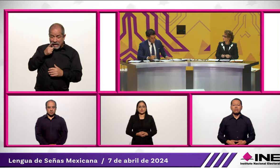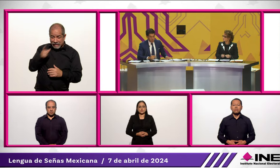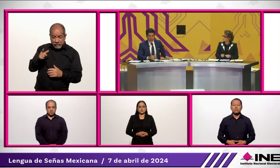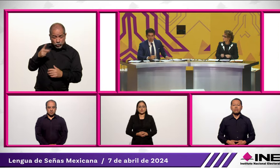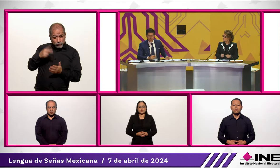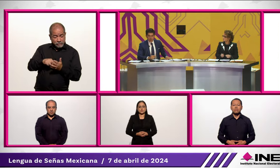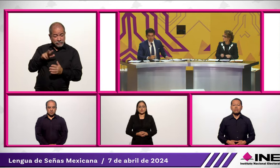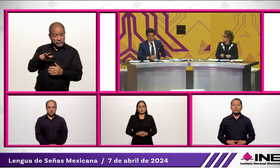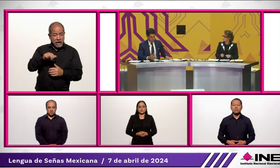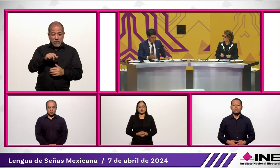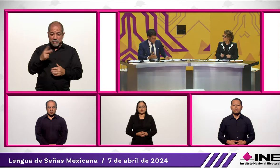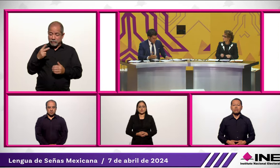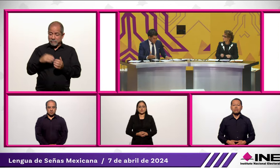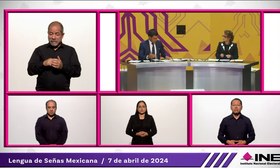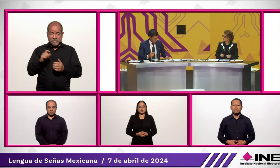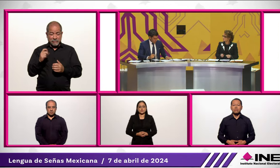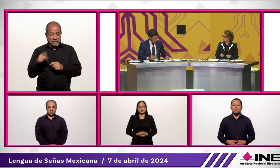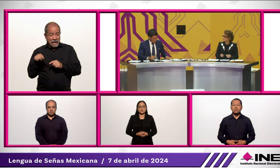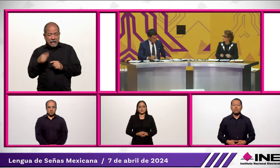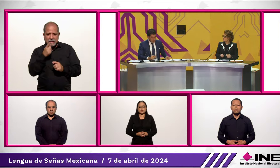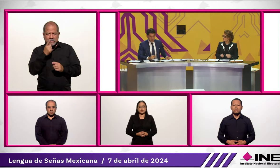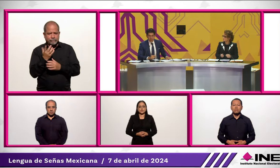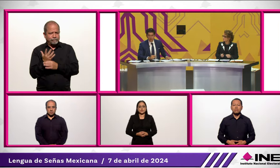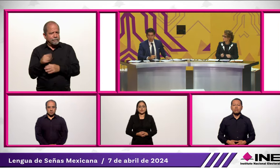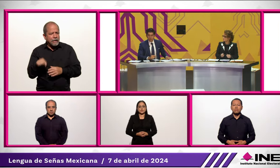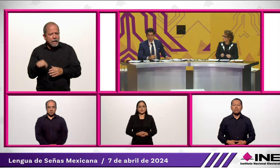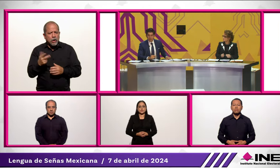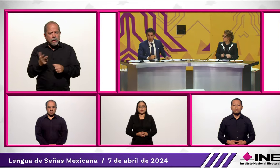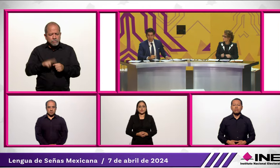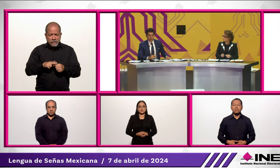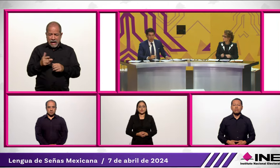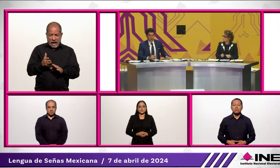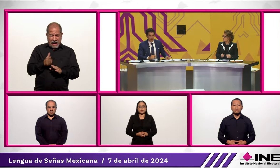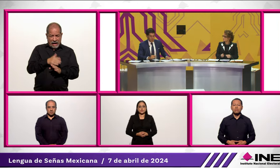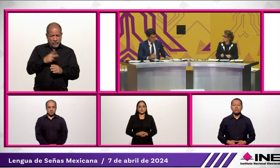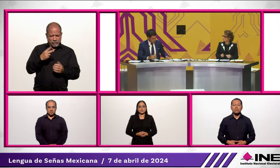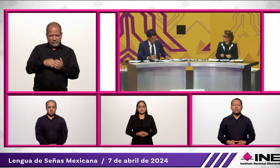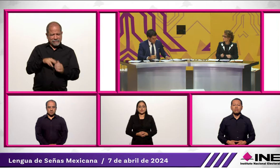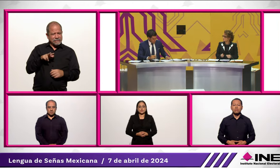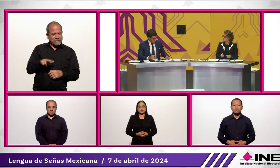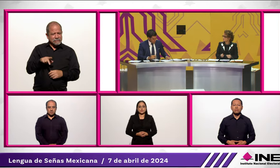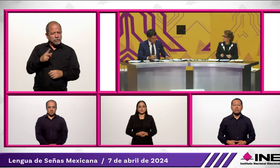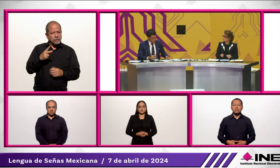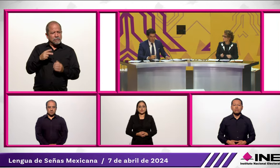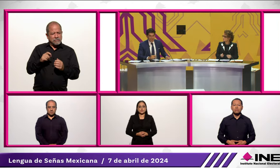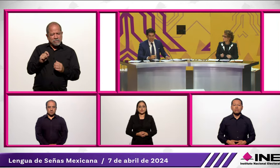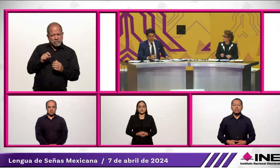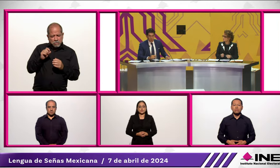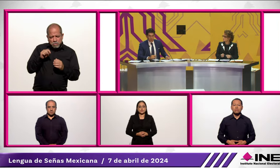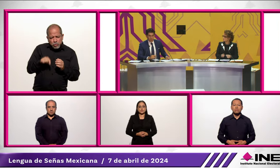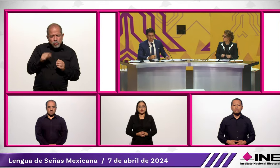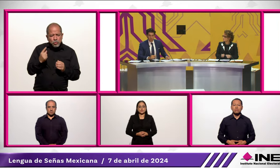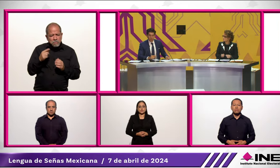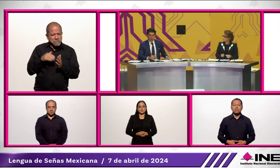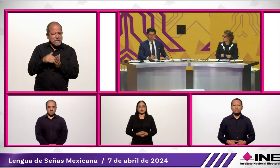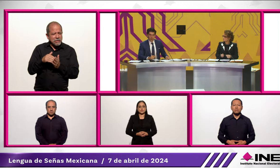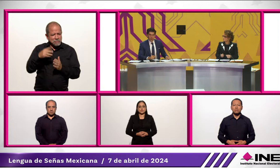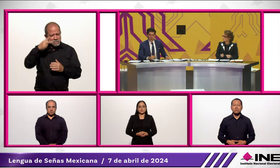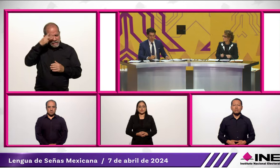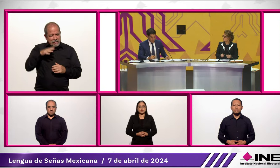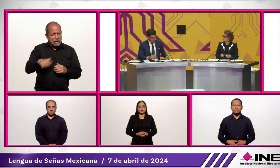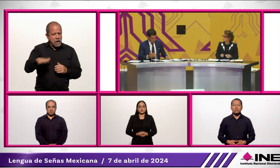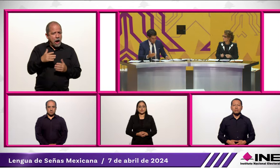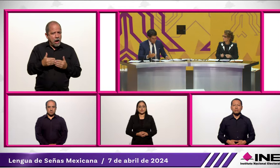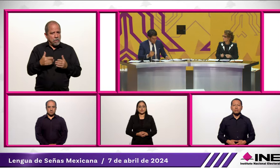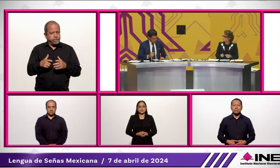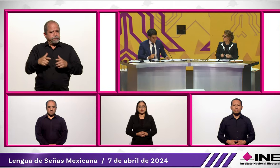población que enfrentó carencias de salud. En 2018 eran 20.1 millones de mexicanos. En 2022, 50.4